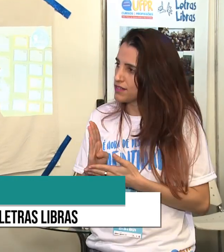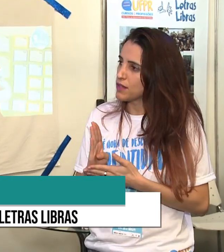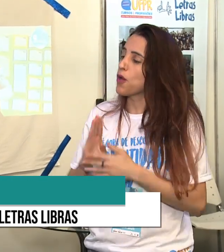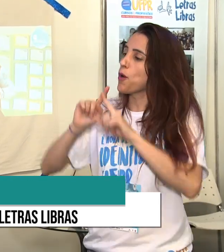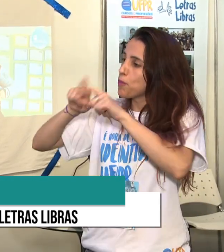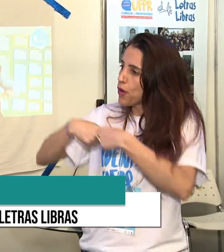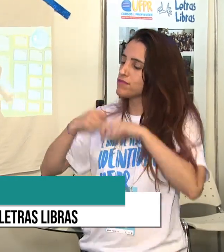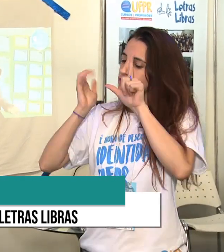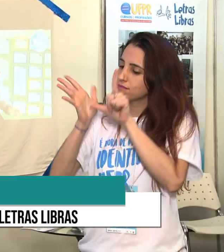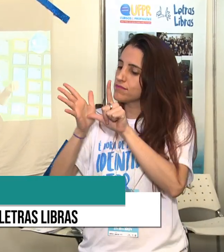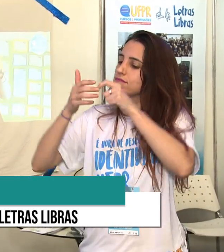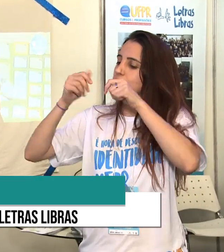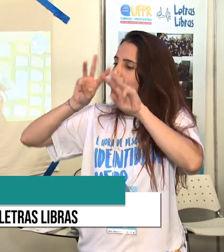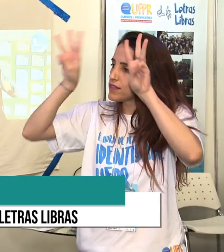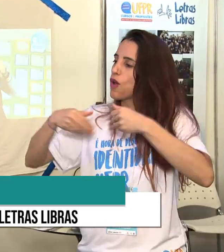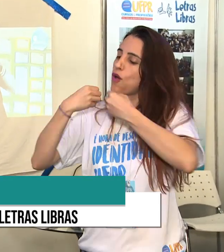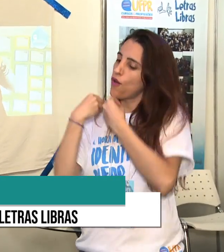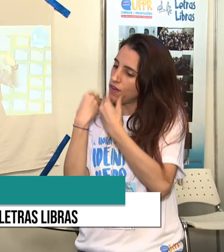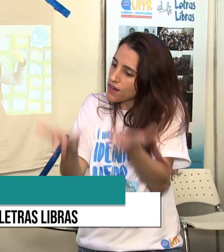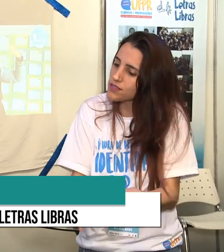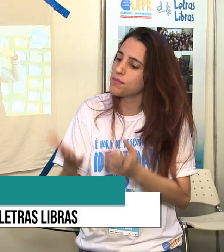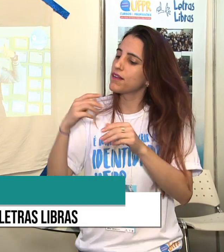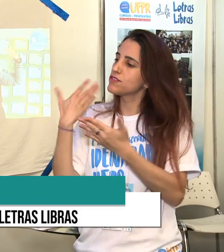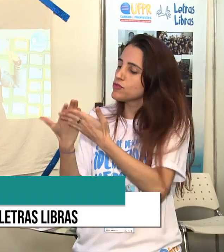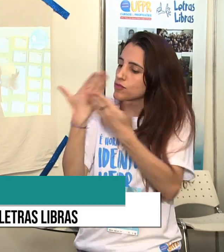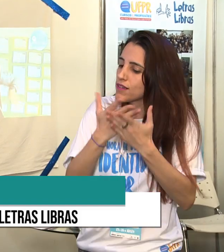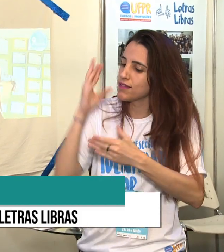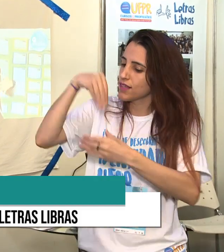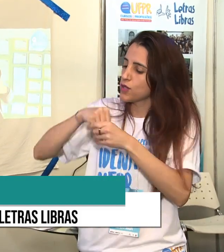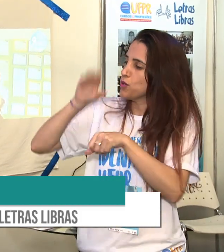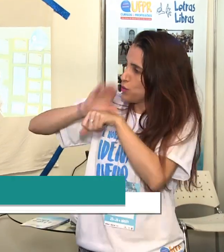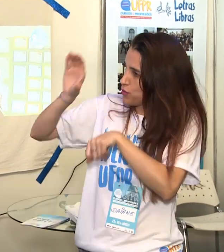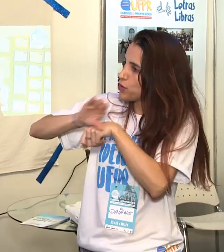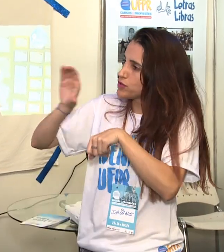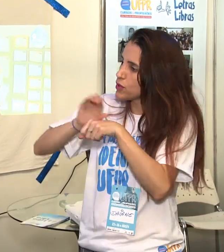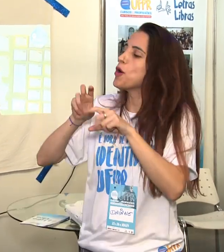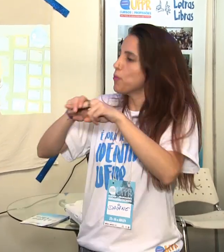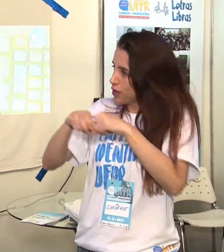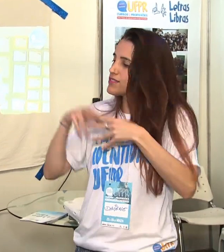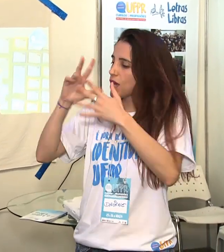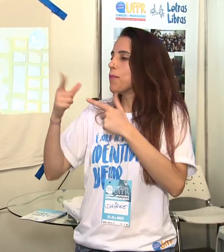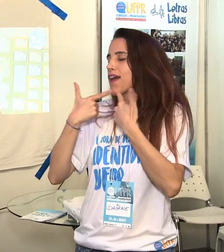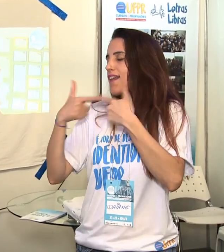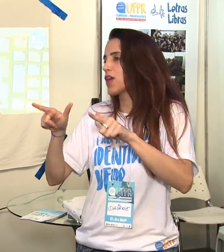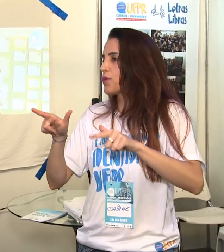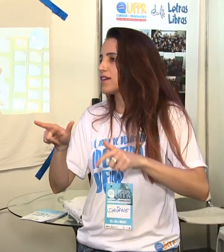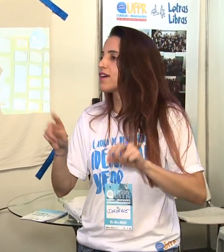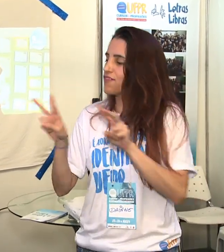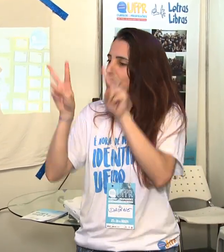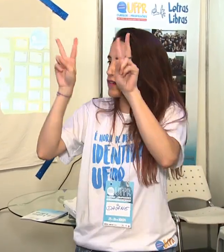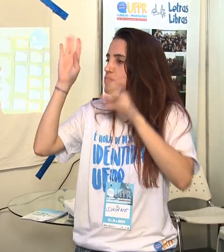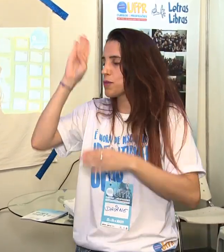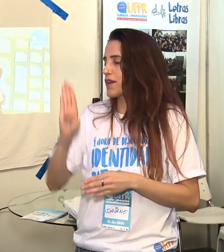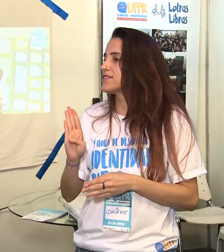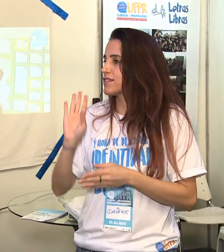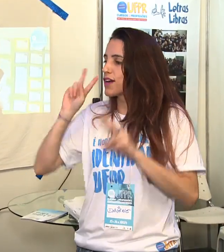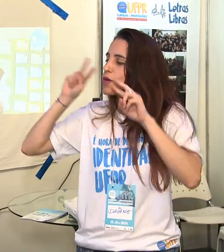oficial aqui do nosso país. O curso do Letras Libras da Federal, ele oferta esse momento para que os alunos aprendam e a